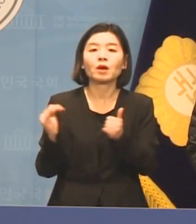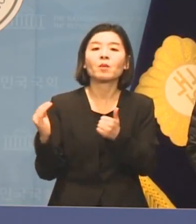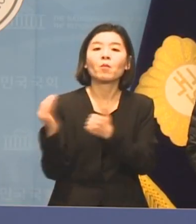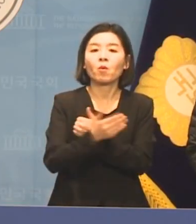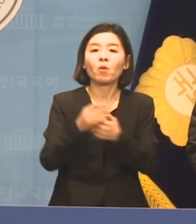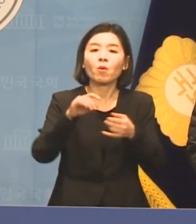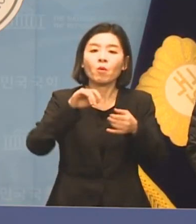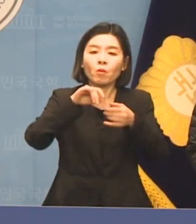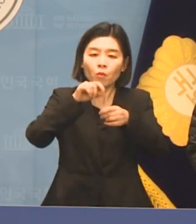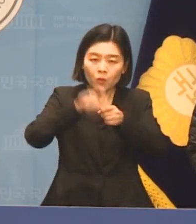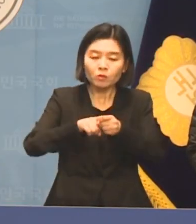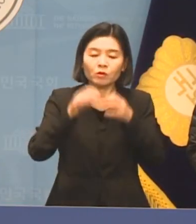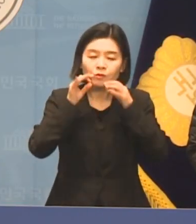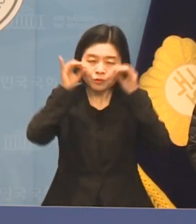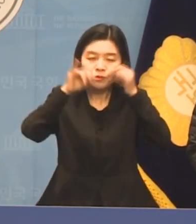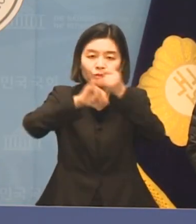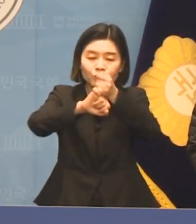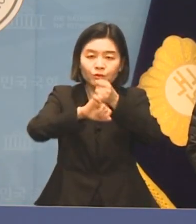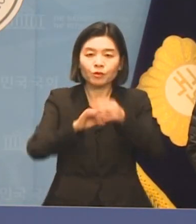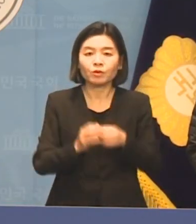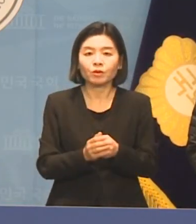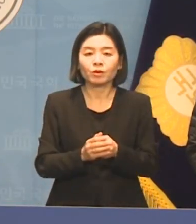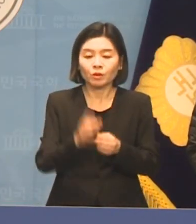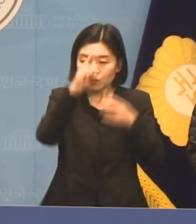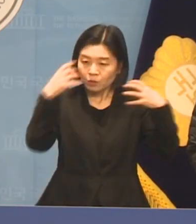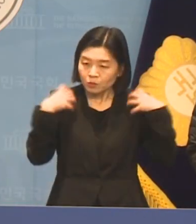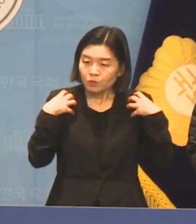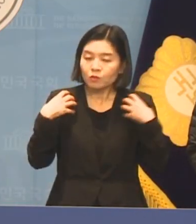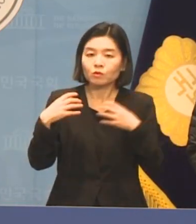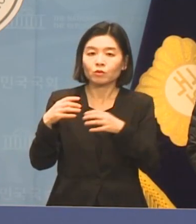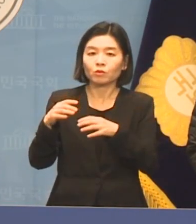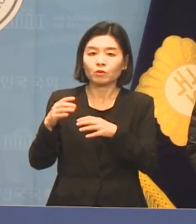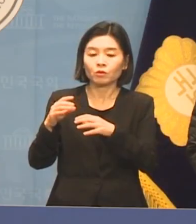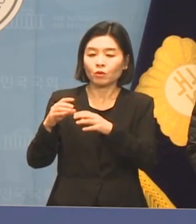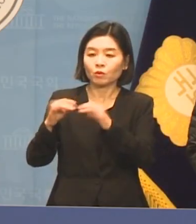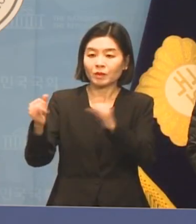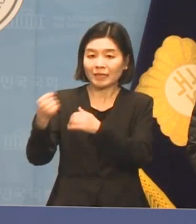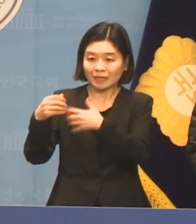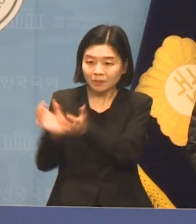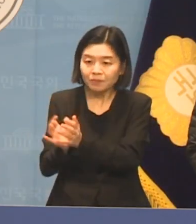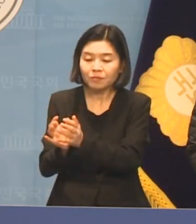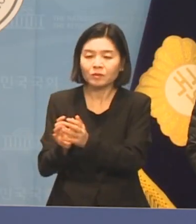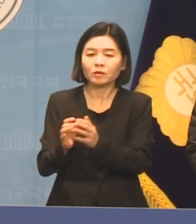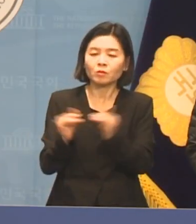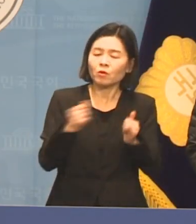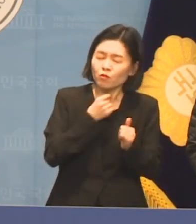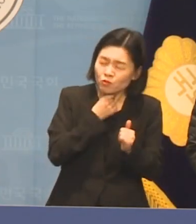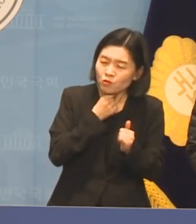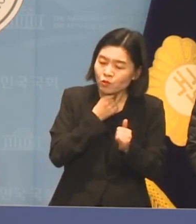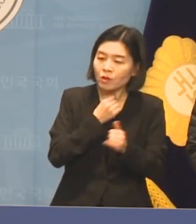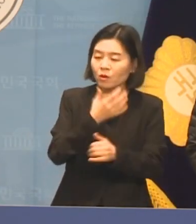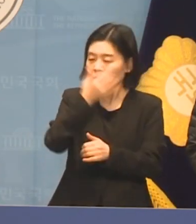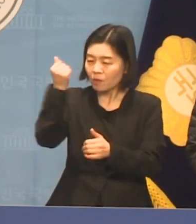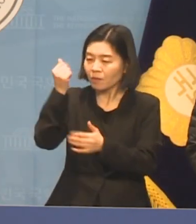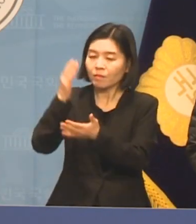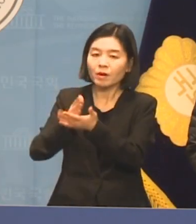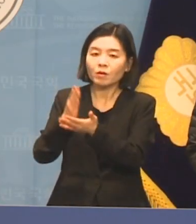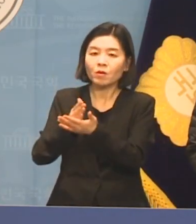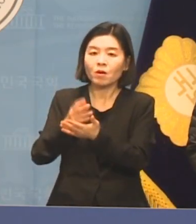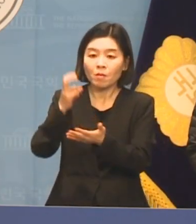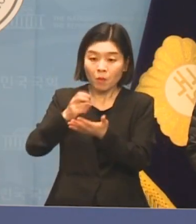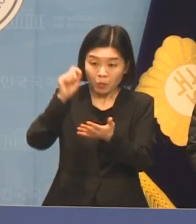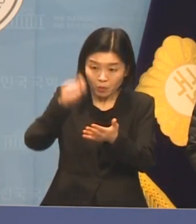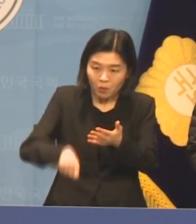정부와 국민의힘은 노조법 개정안에 담긴 국민의 염원을 더 이상 외면하지 말고 법안 통과에 협조하기